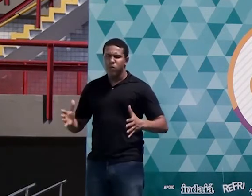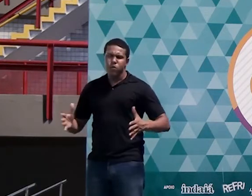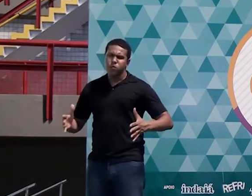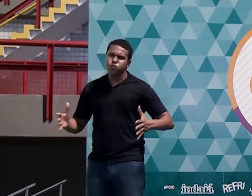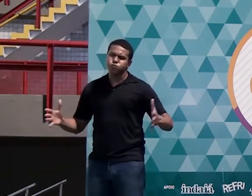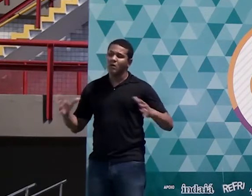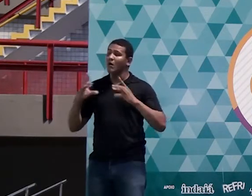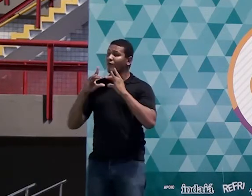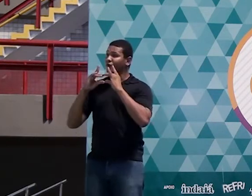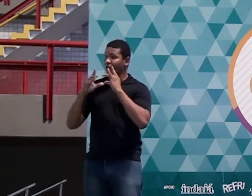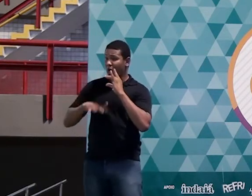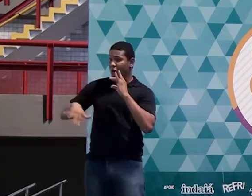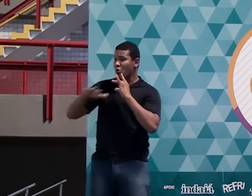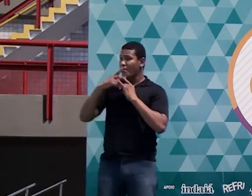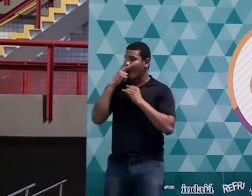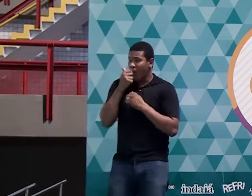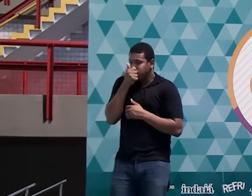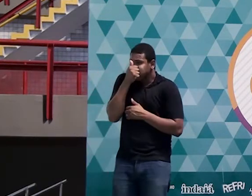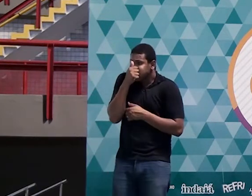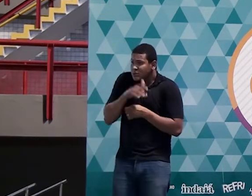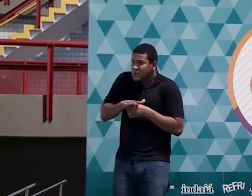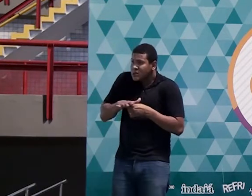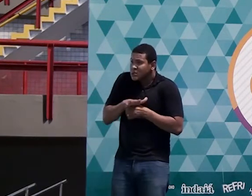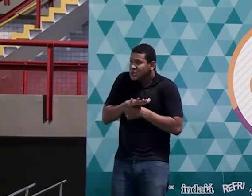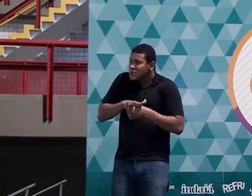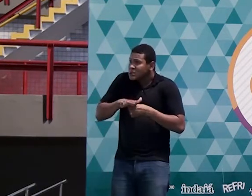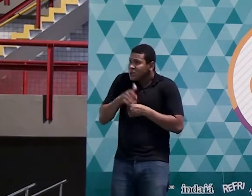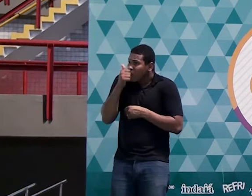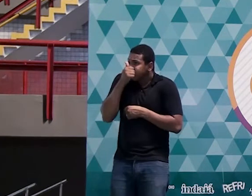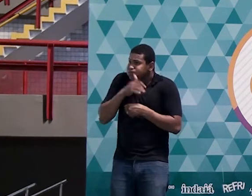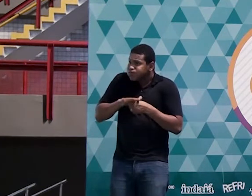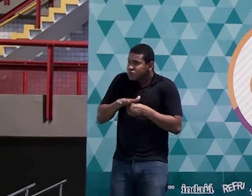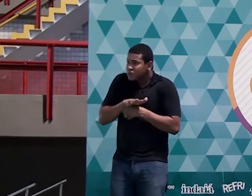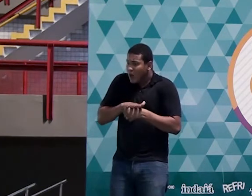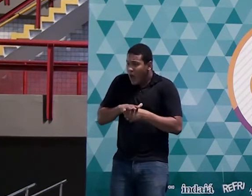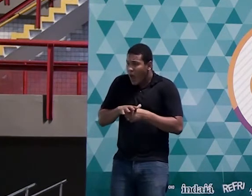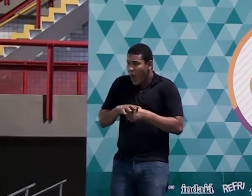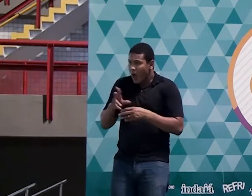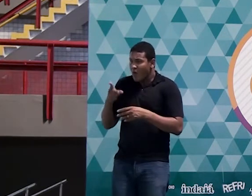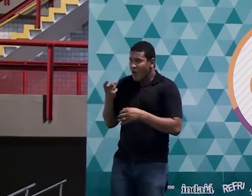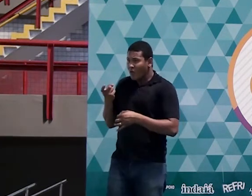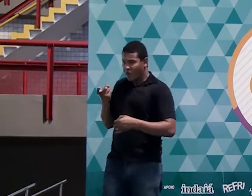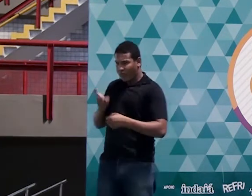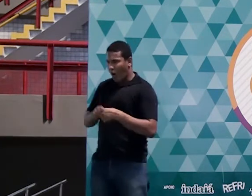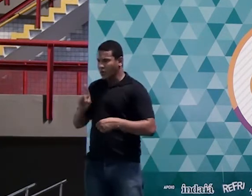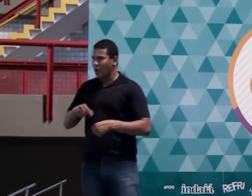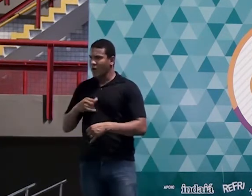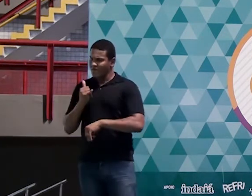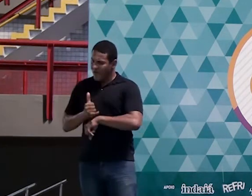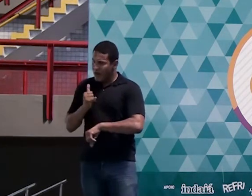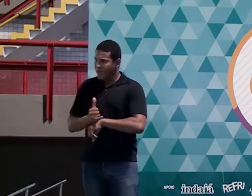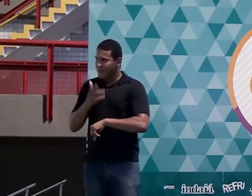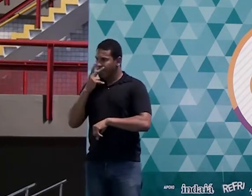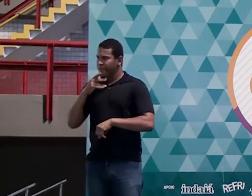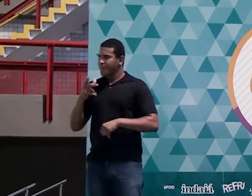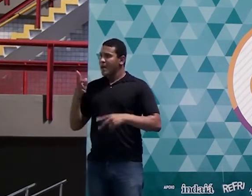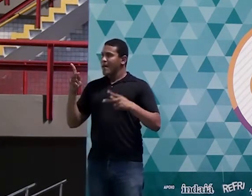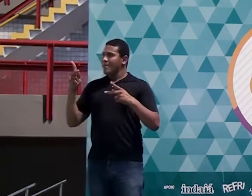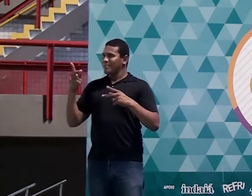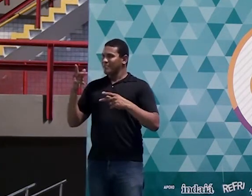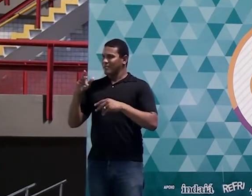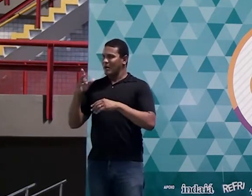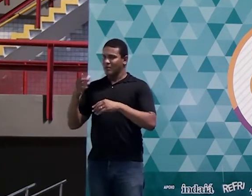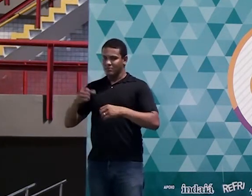ficar pequenos. Eles voltaram a produzir ferro. O cavalo agora tem, ó,